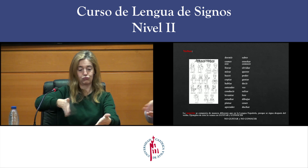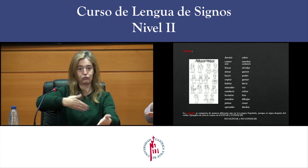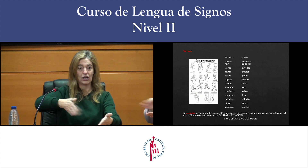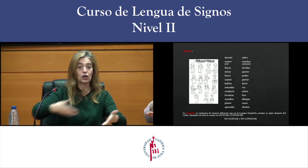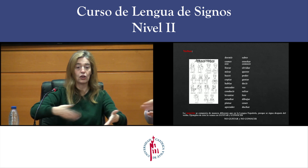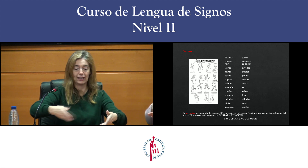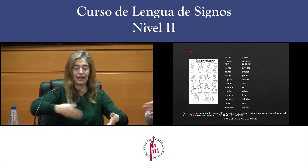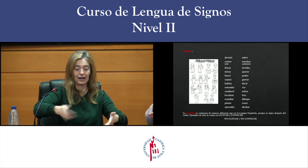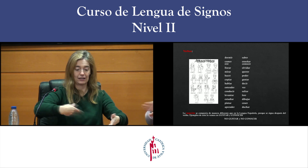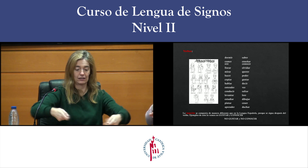así